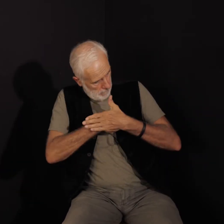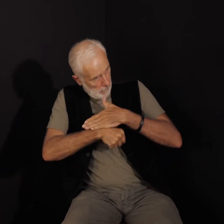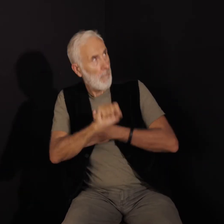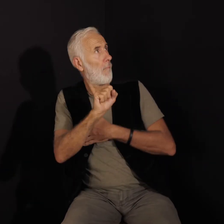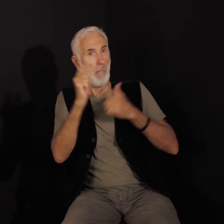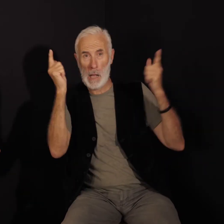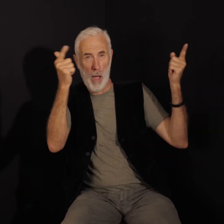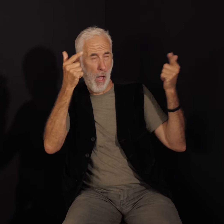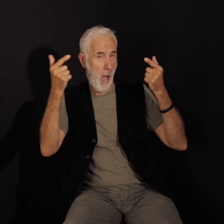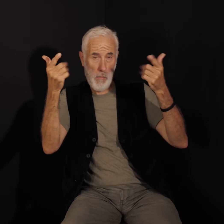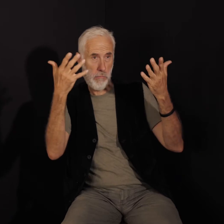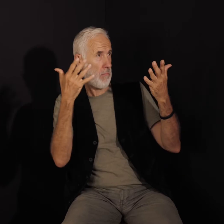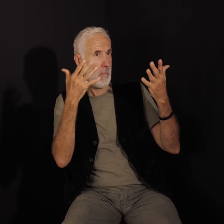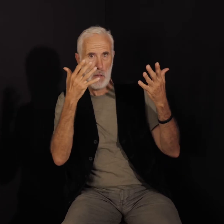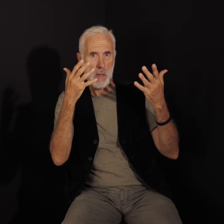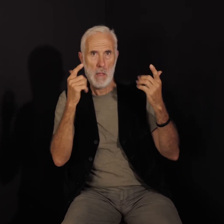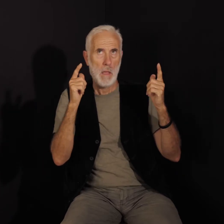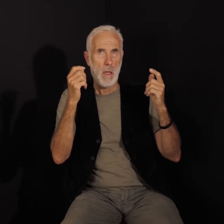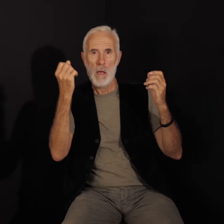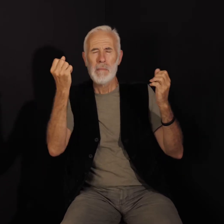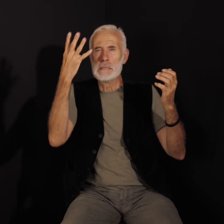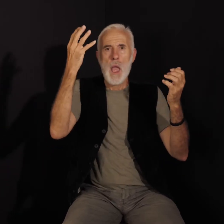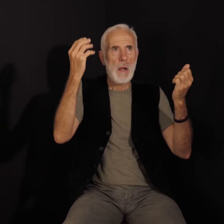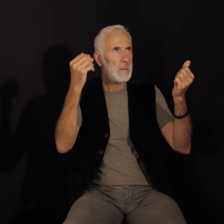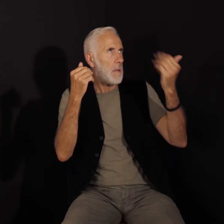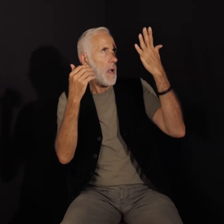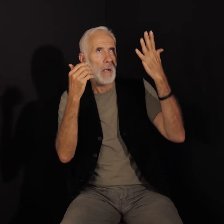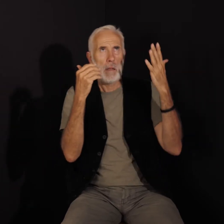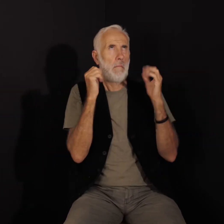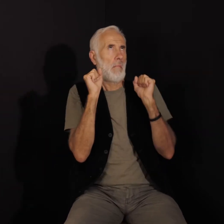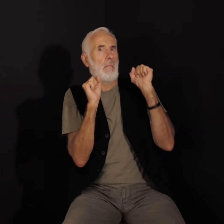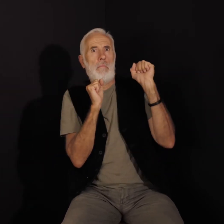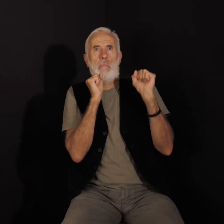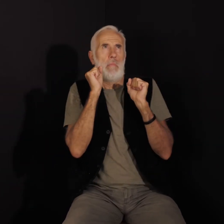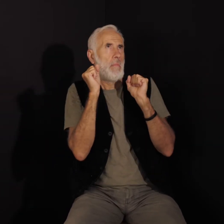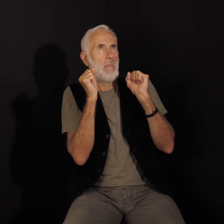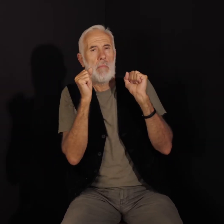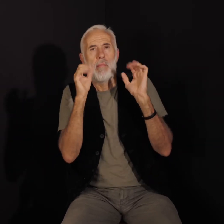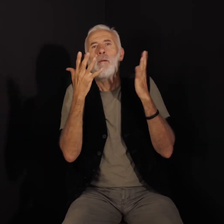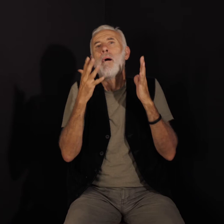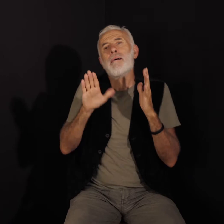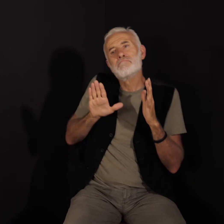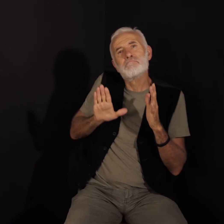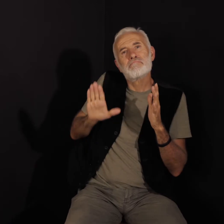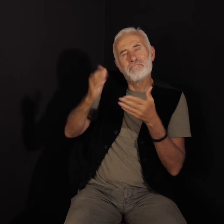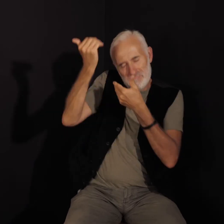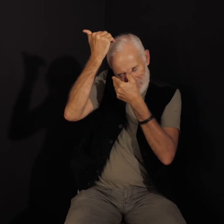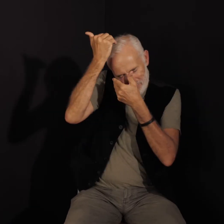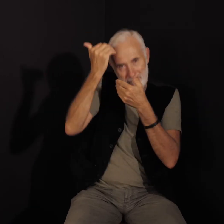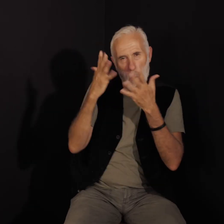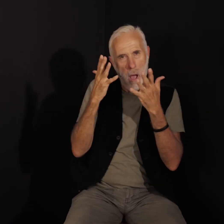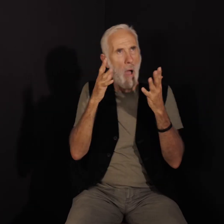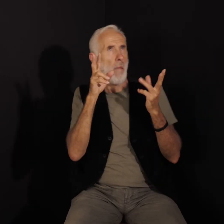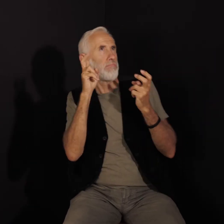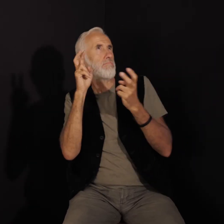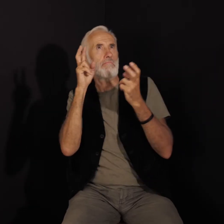qui réagit à un ensemble de signaux, qui essaye de les interpréter et qui suit ses parents